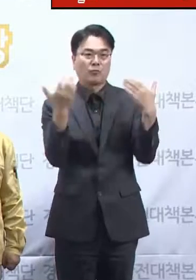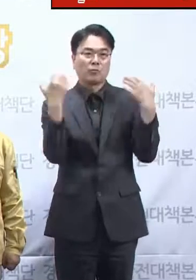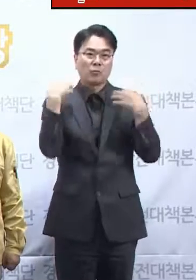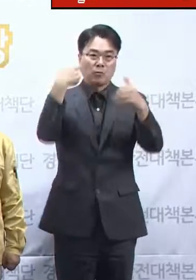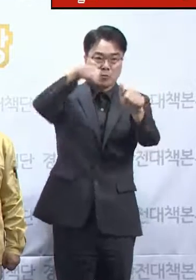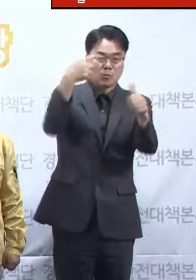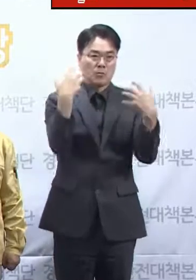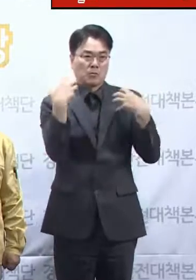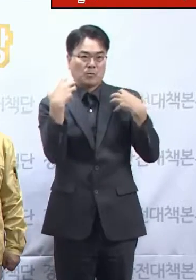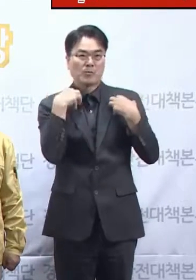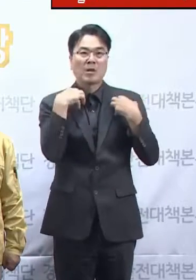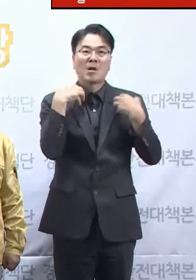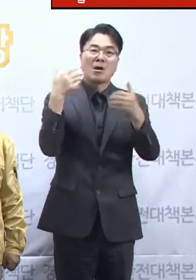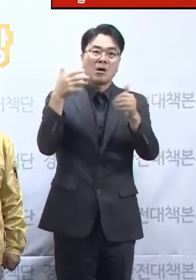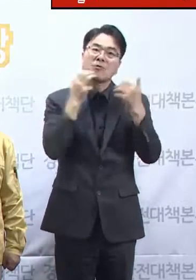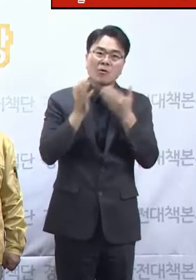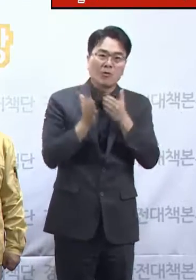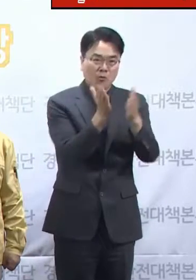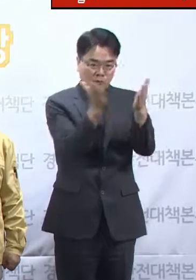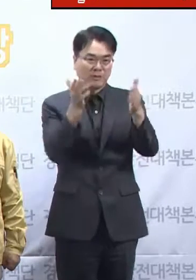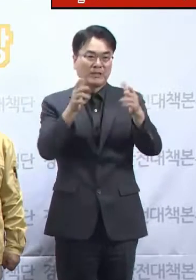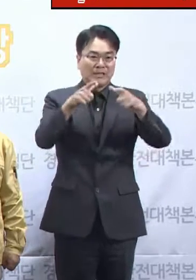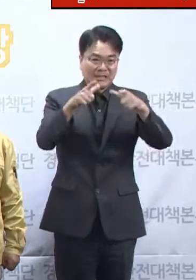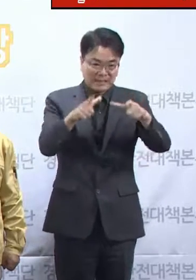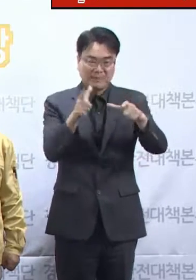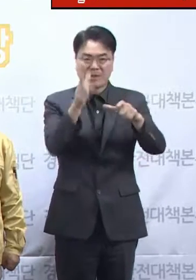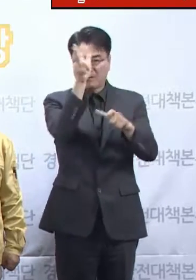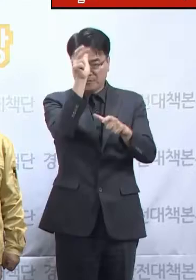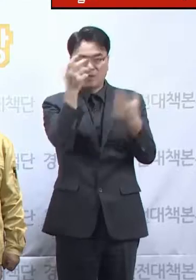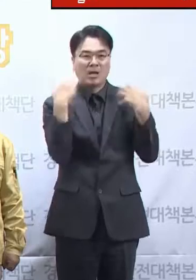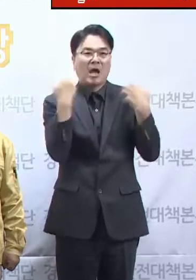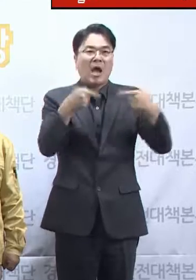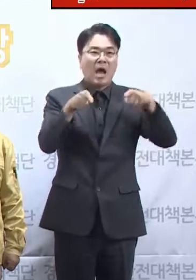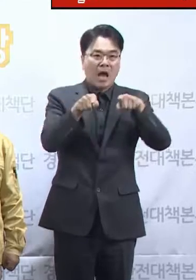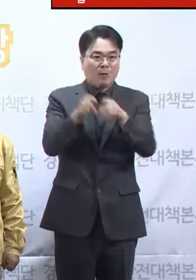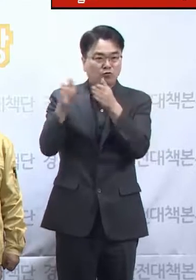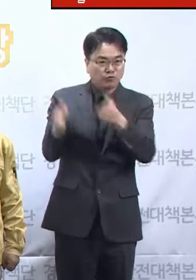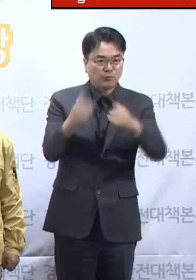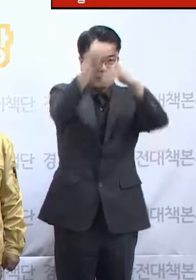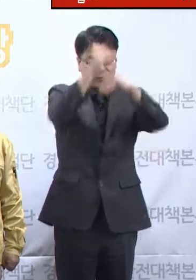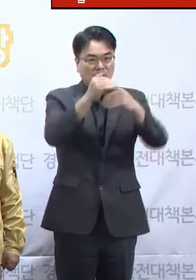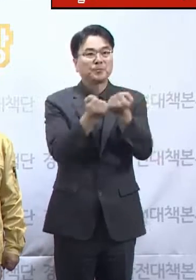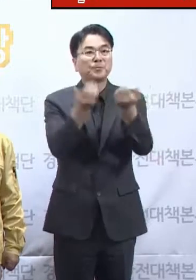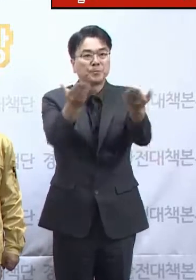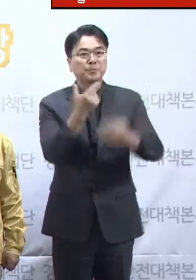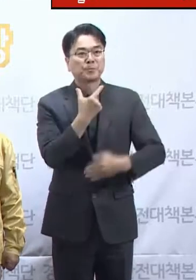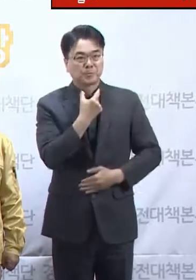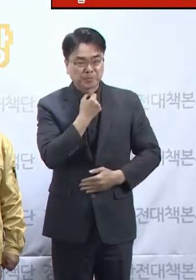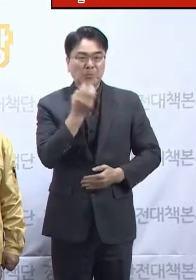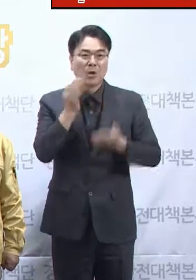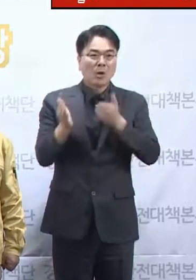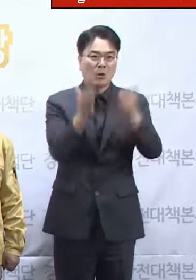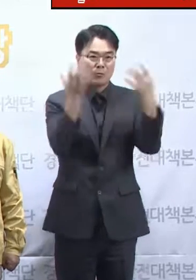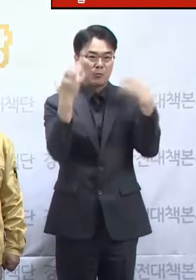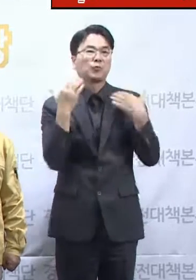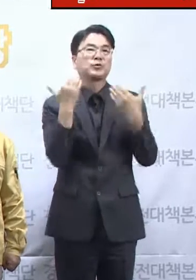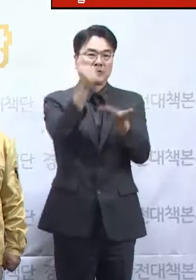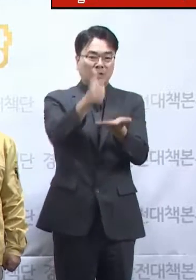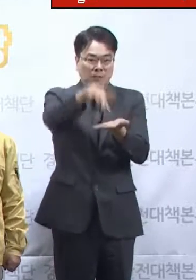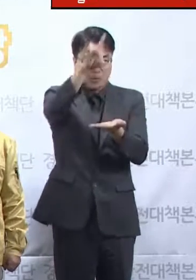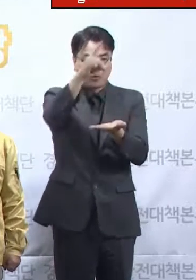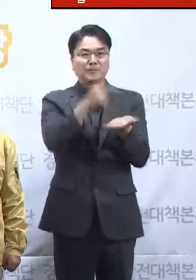경기교육청, 경기지방경찰청이 함께 준비한 대책을 도민들께 보고드리겠습니다. 먼저 경기도지사께서